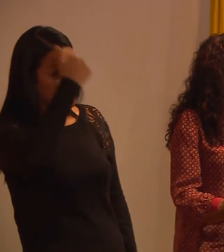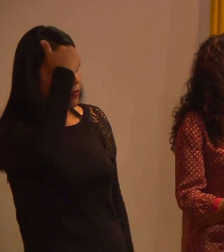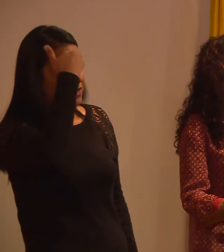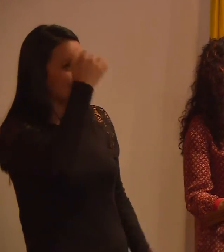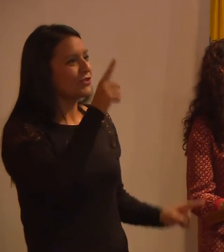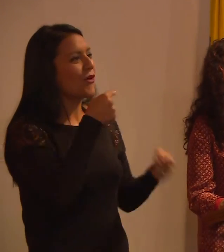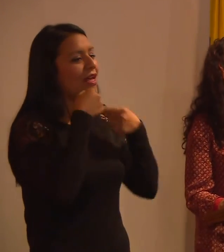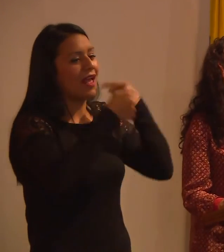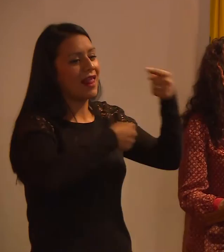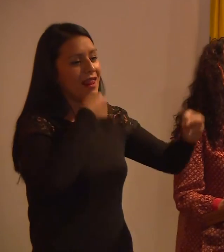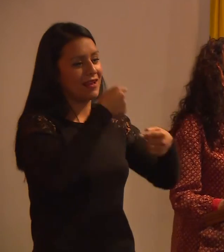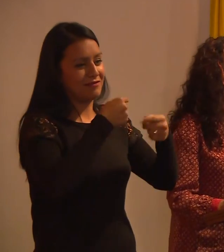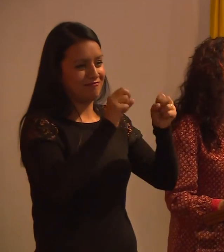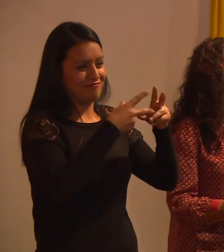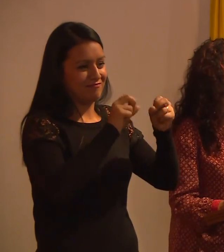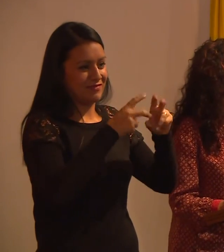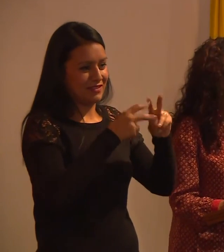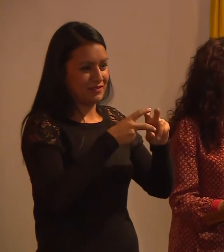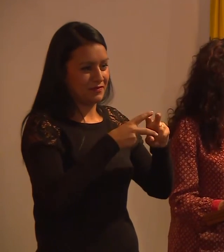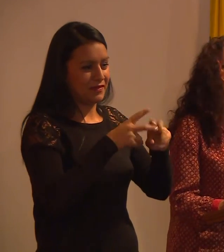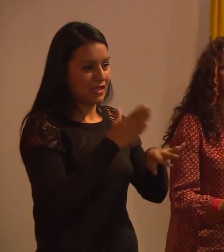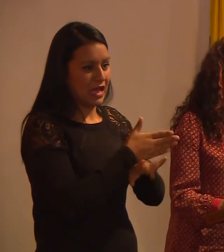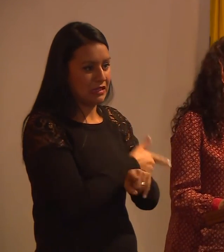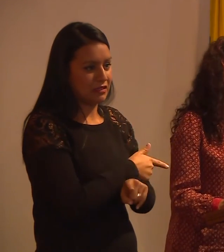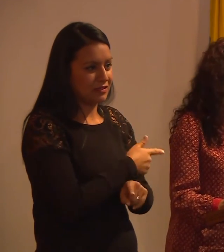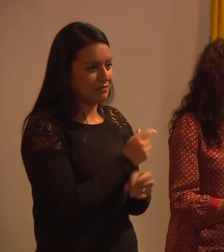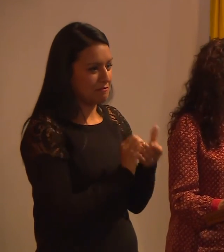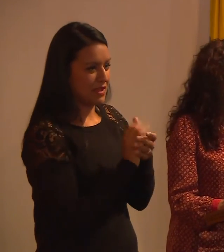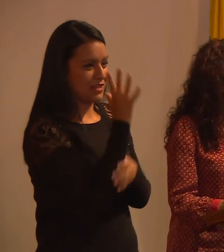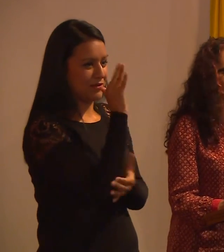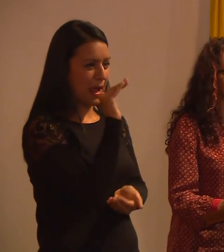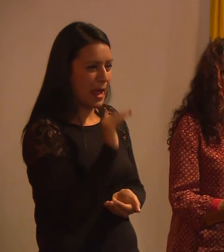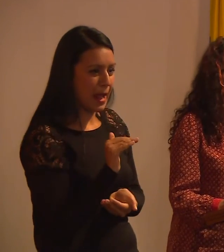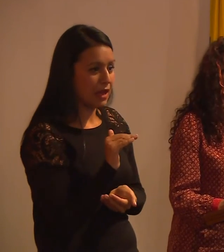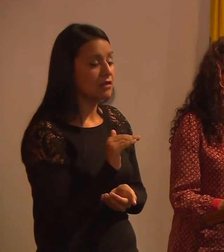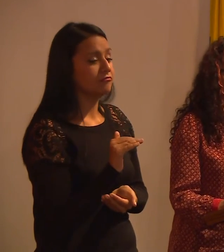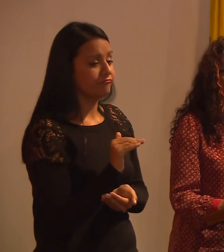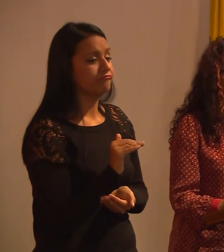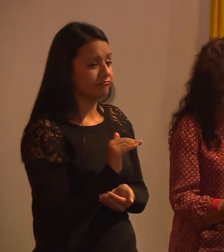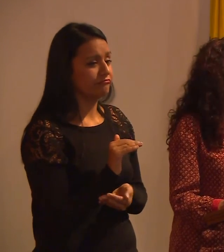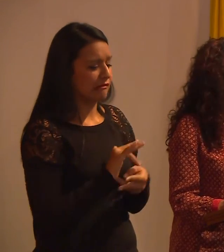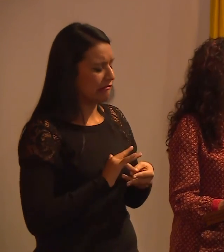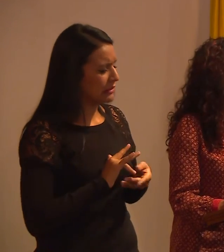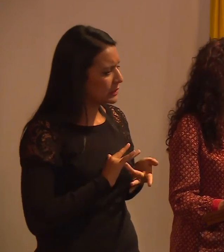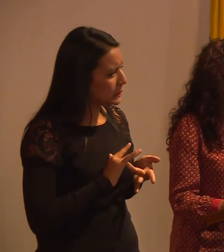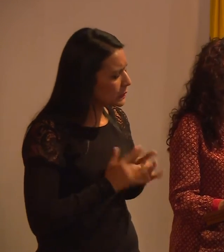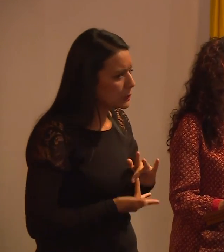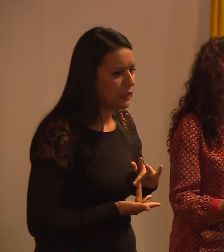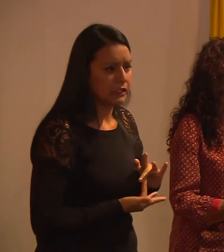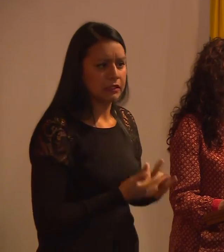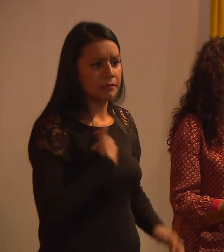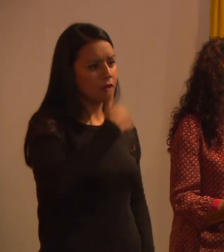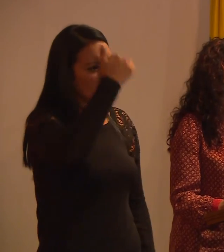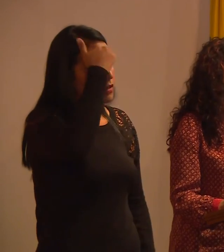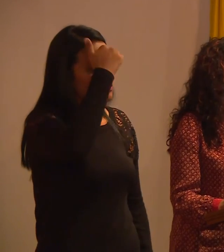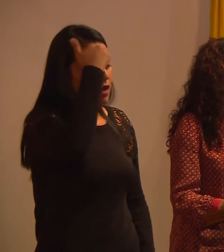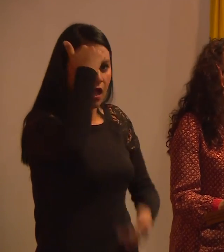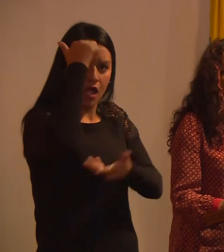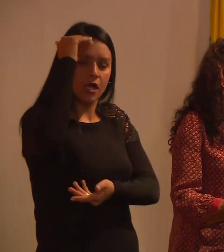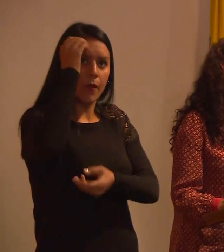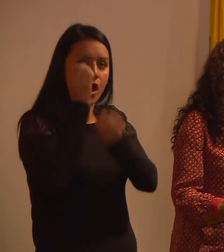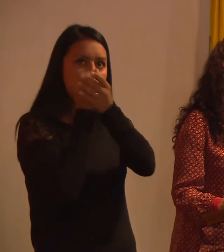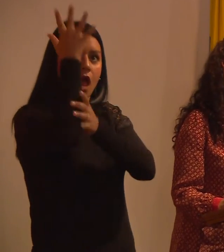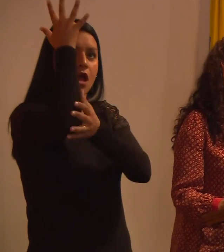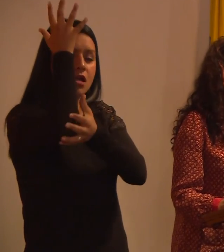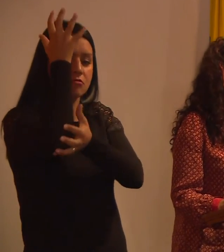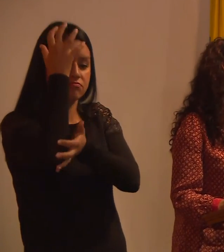Utilicé esa metáfora, el maestro bonsai. Y hoy puedo decir, sí, nos duele este maestro bonsai que nos quiere perfilar y que nos